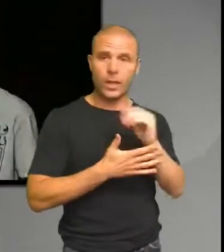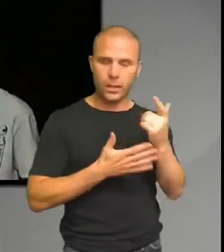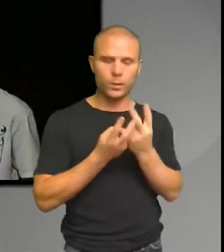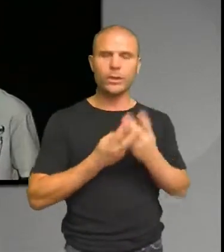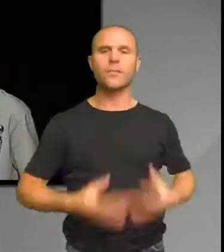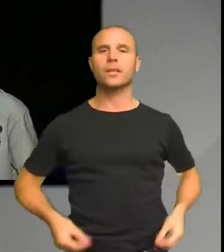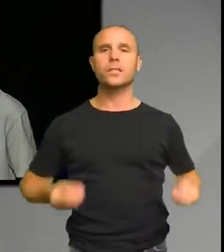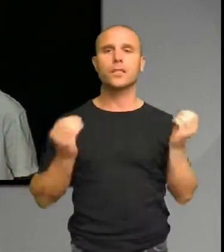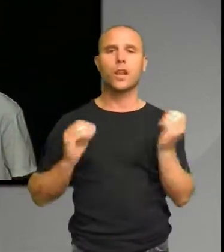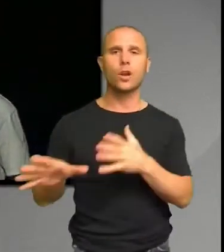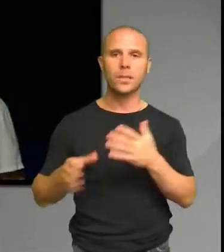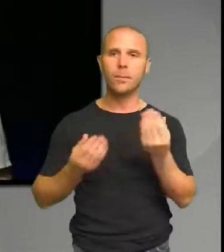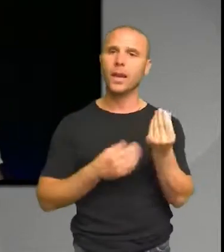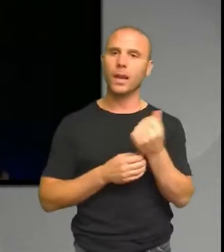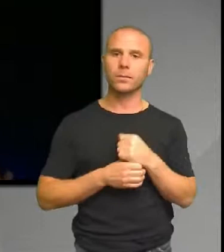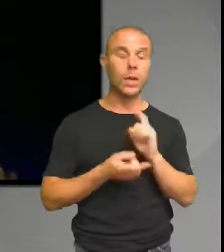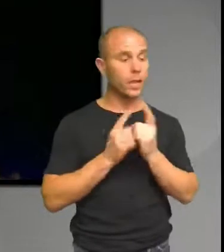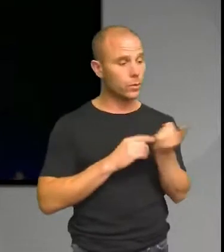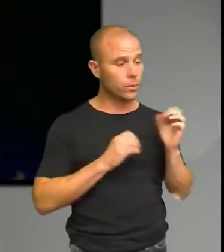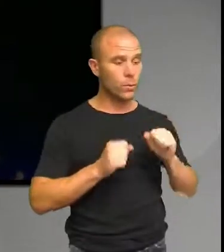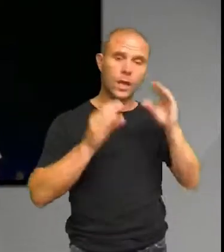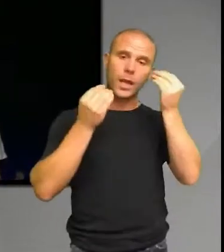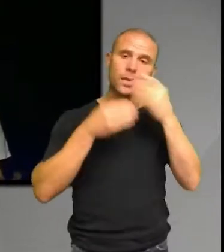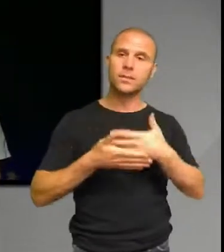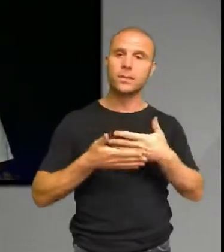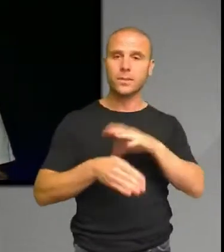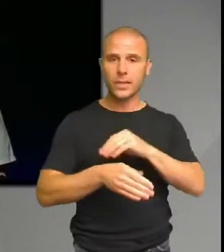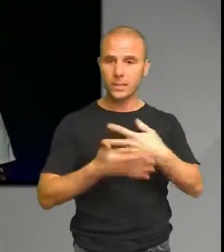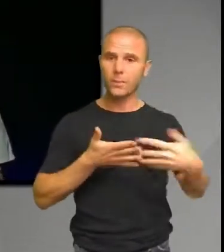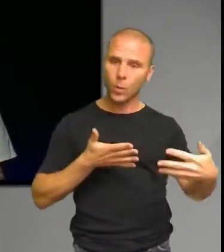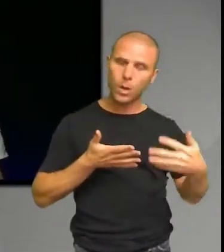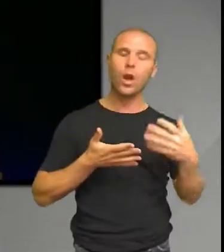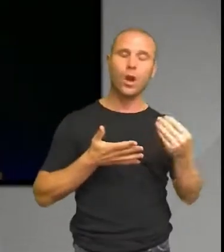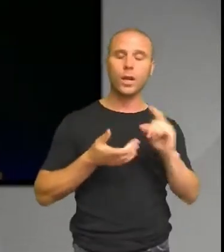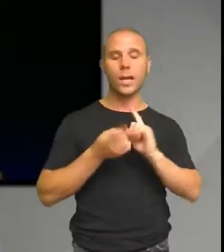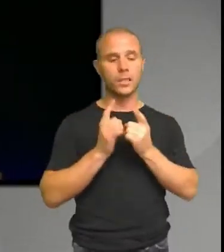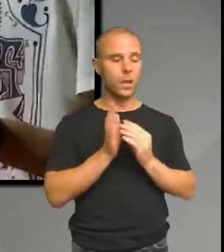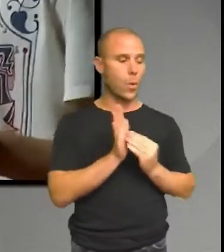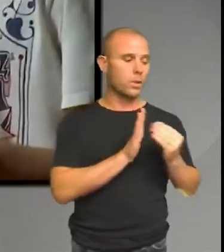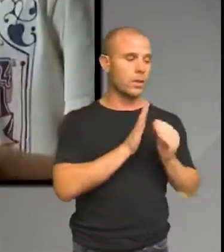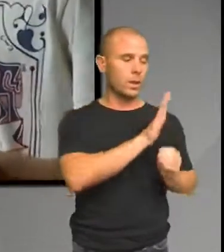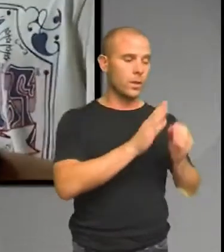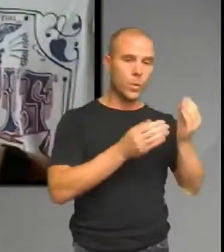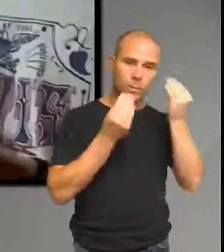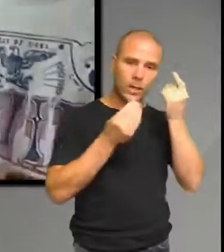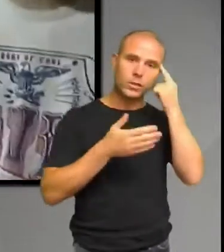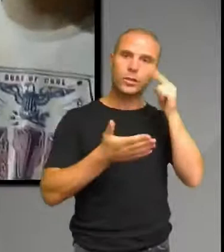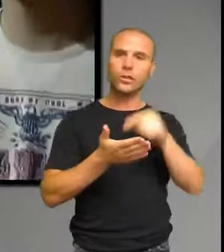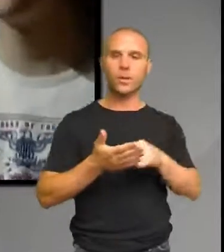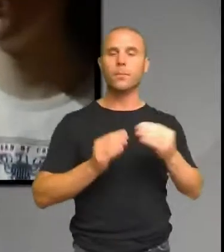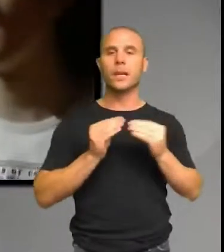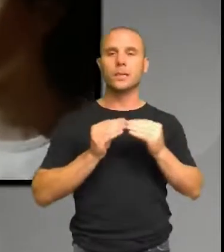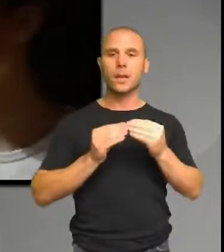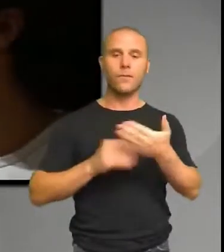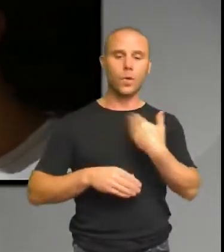Kanske behöver de lära sig svenska. Kanske behöver de komplettera något i sin utbildning för att bli bättre anpassade till kraven